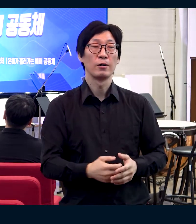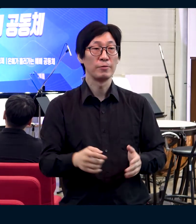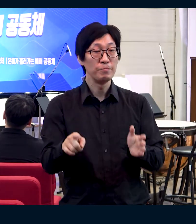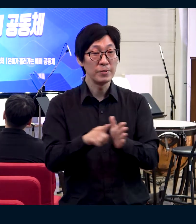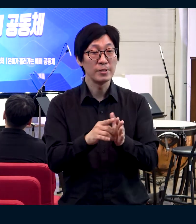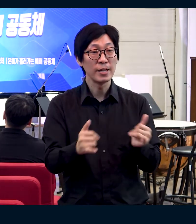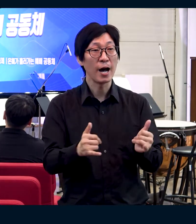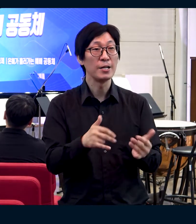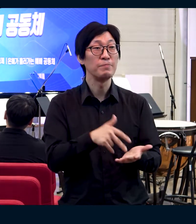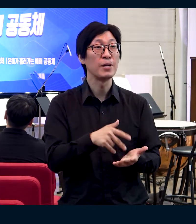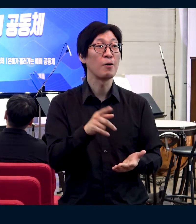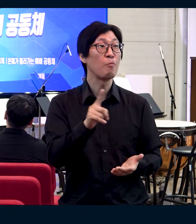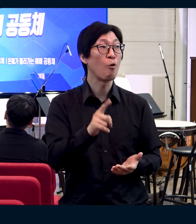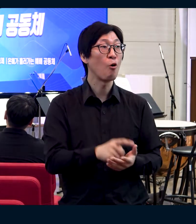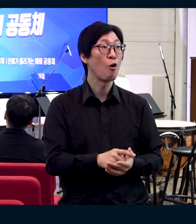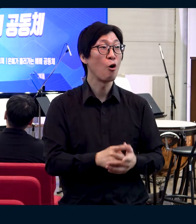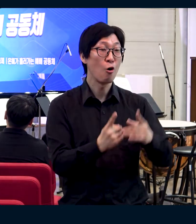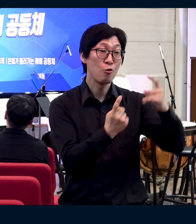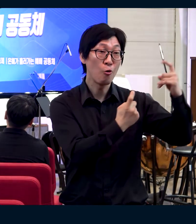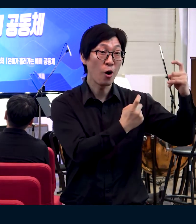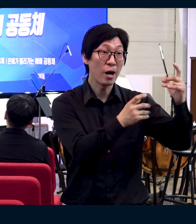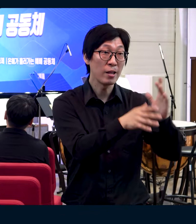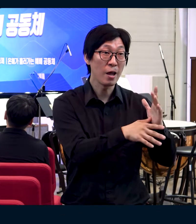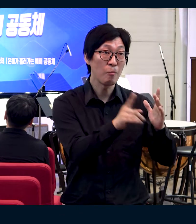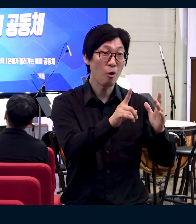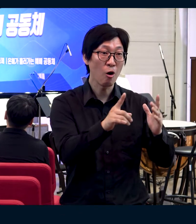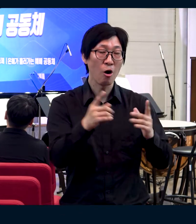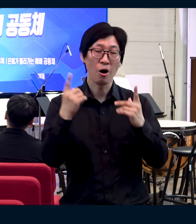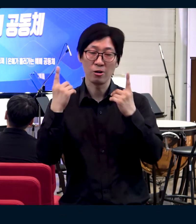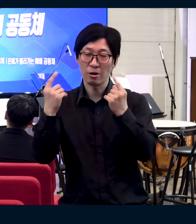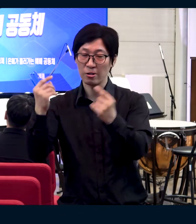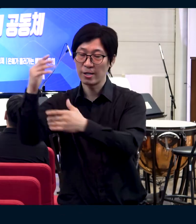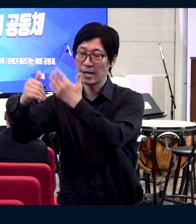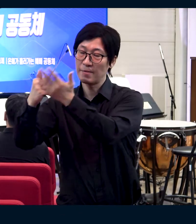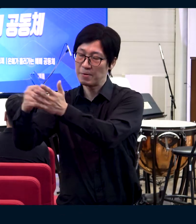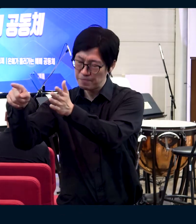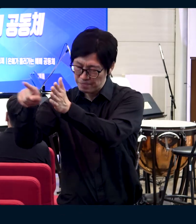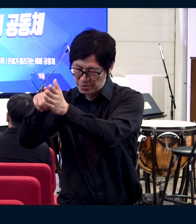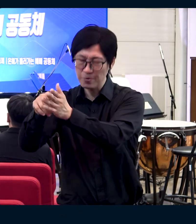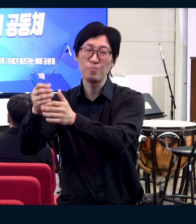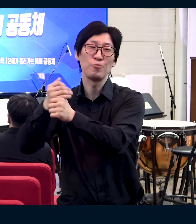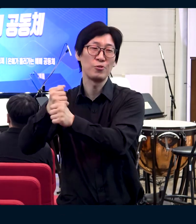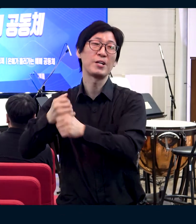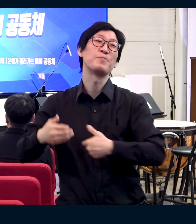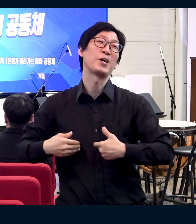신앙인은 그 순간에 여전히 하나님을 신뢰하면서